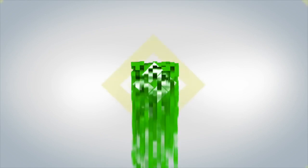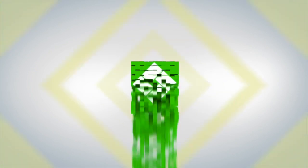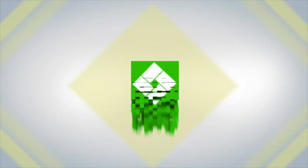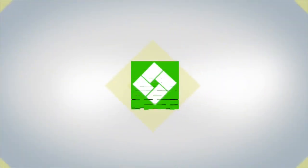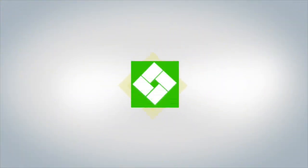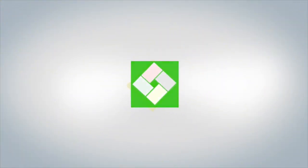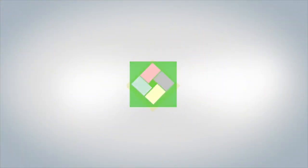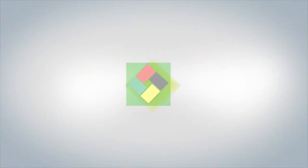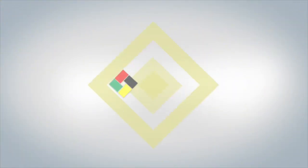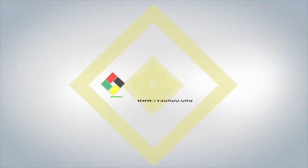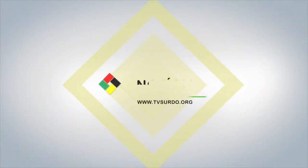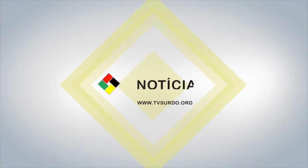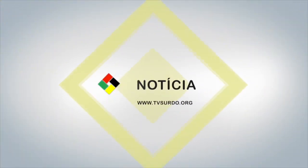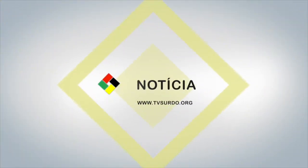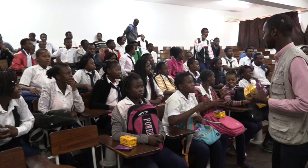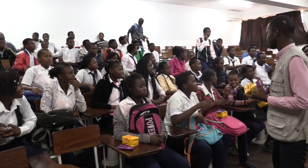Música